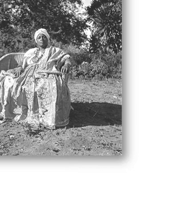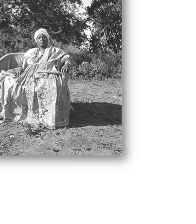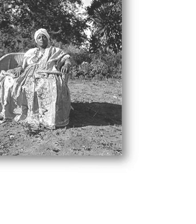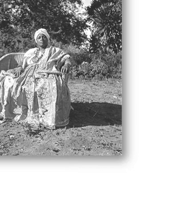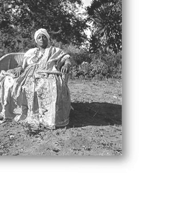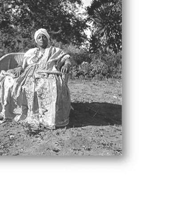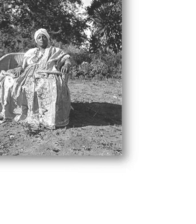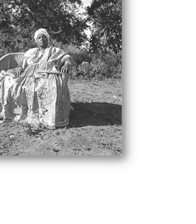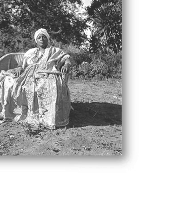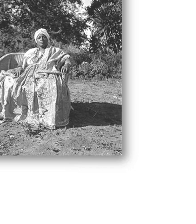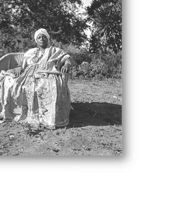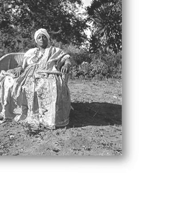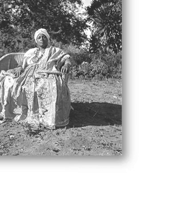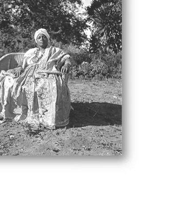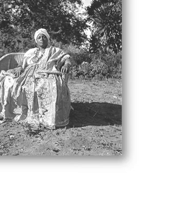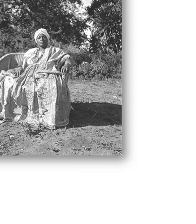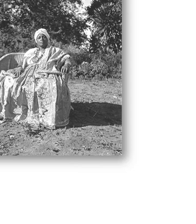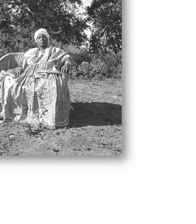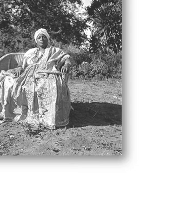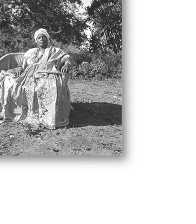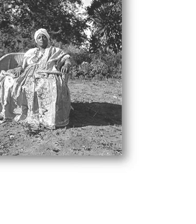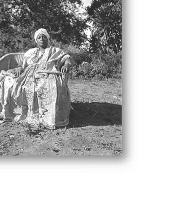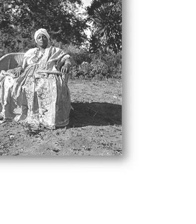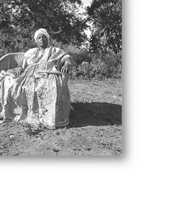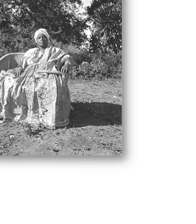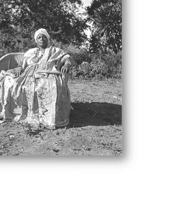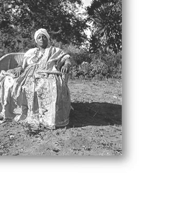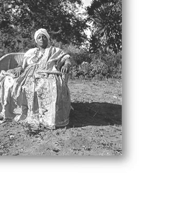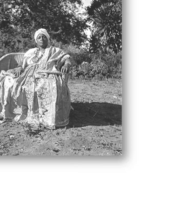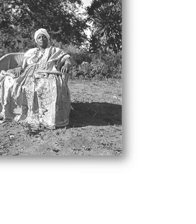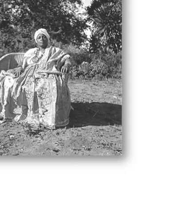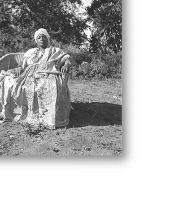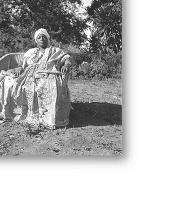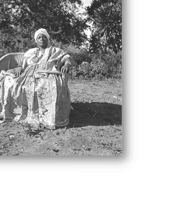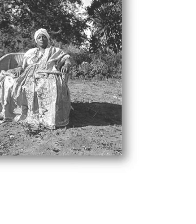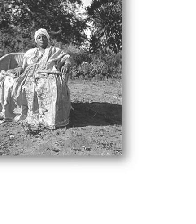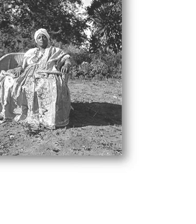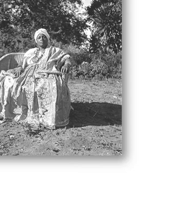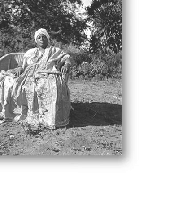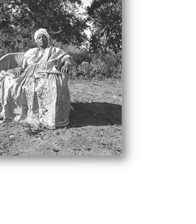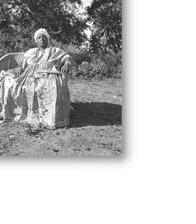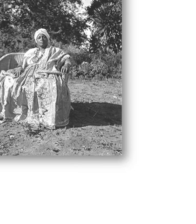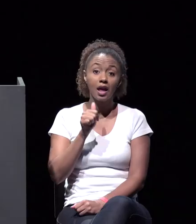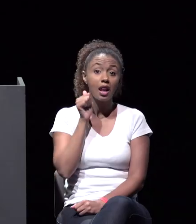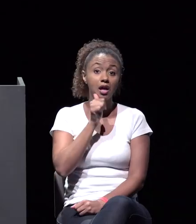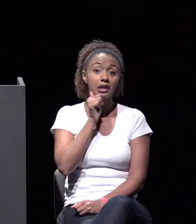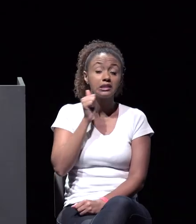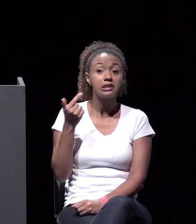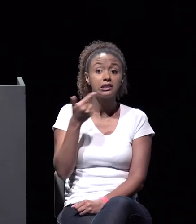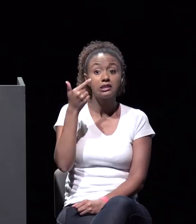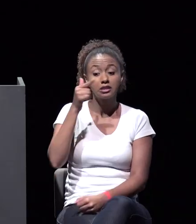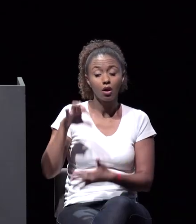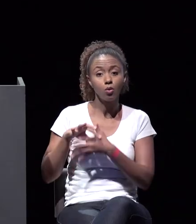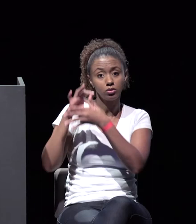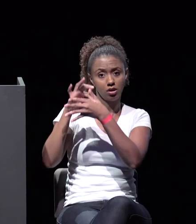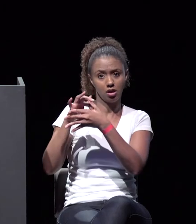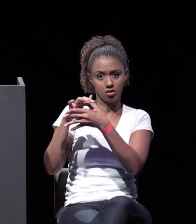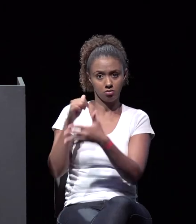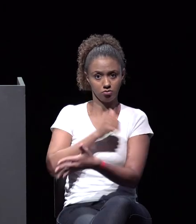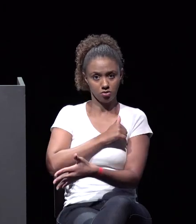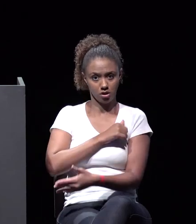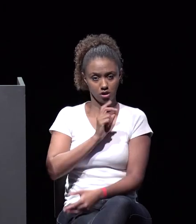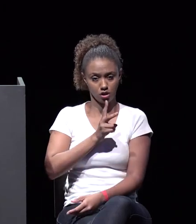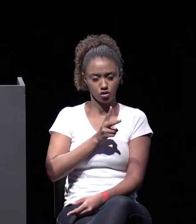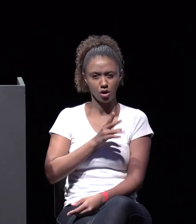e depois em 1910 e afunda o salvador ea mãe senhora ea segunda liderança religiosa né a gente tá